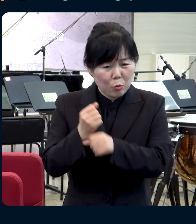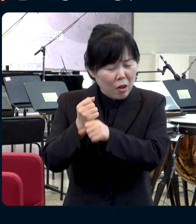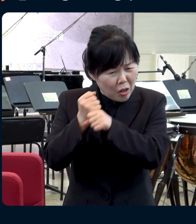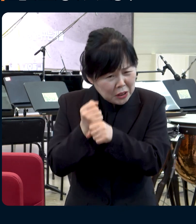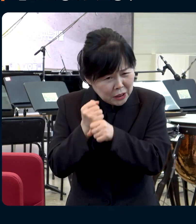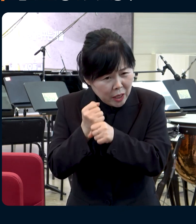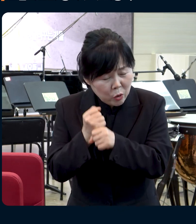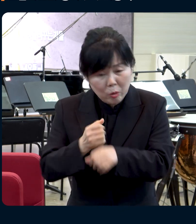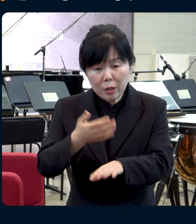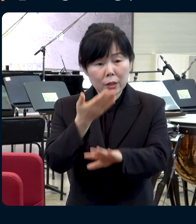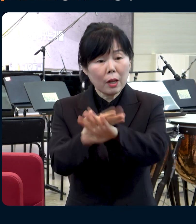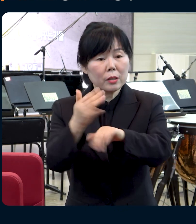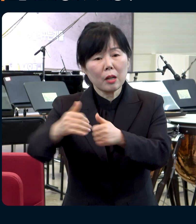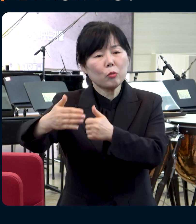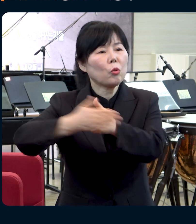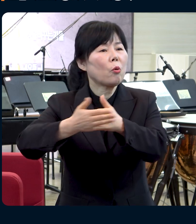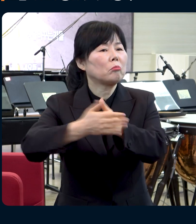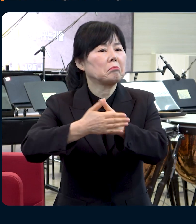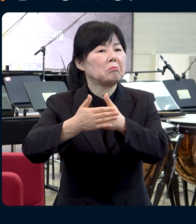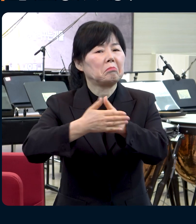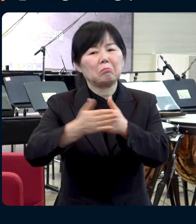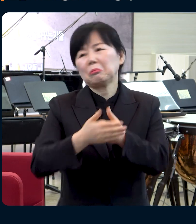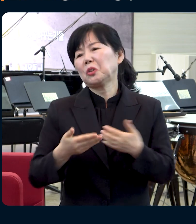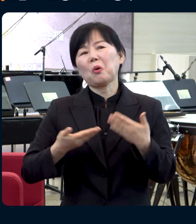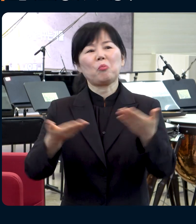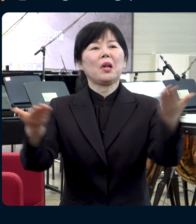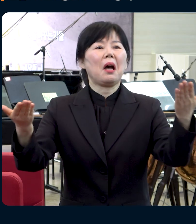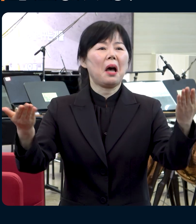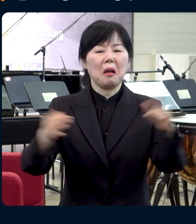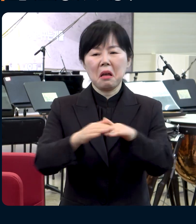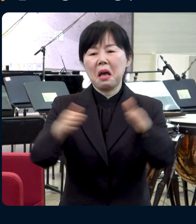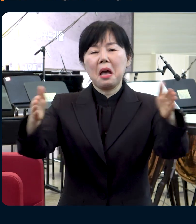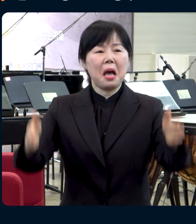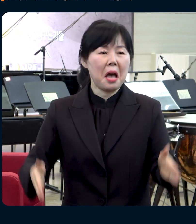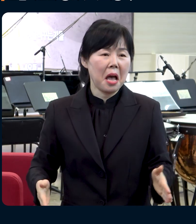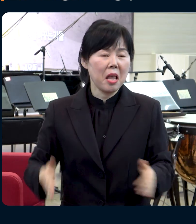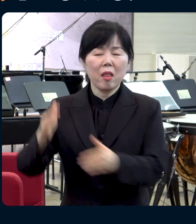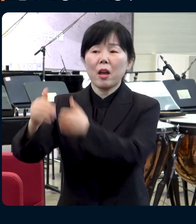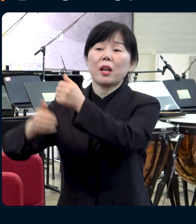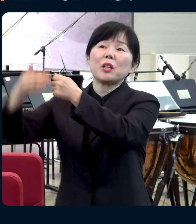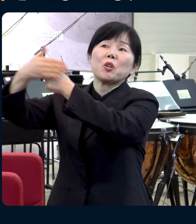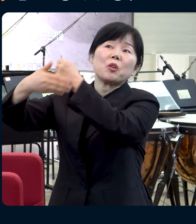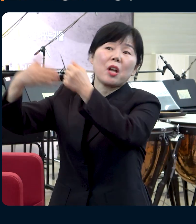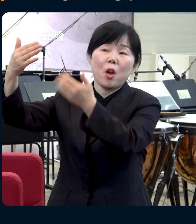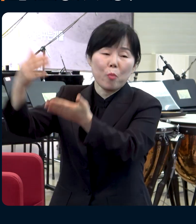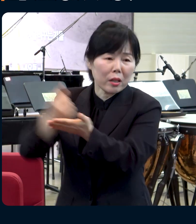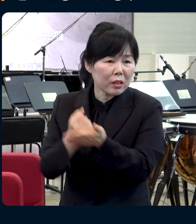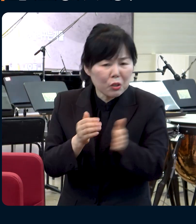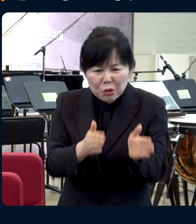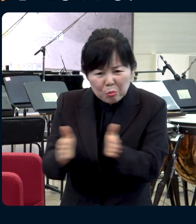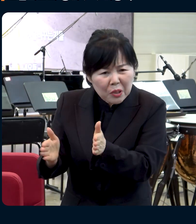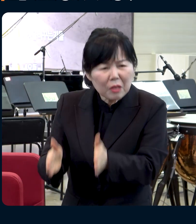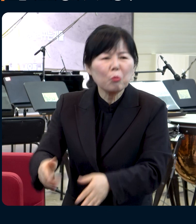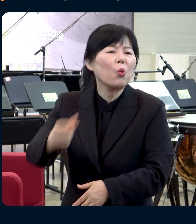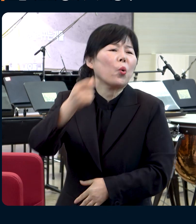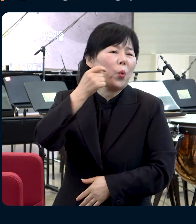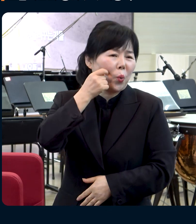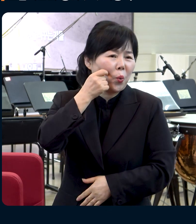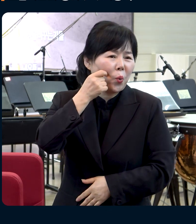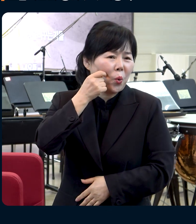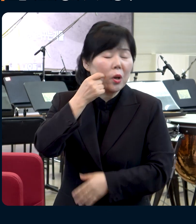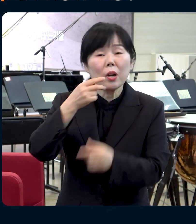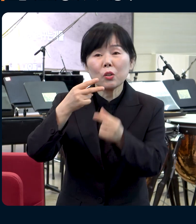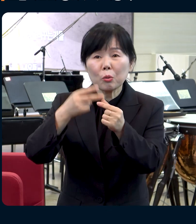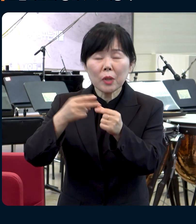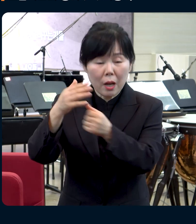하지 않습니다. 그러다 보니까 하나님으로부터는 은혜를 잘 받을 수 있는 마음이 준비되지 않는 것이지요. 자, 두 번째,